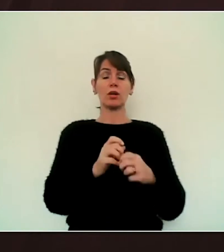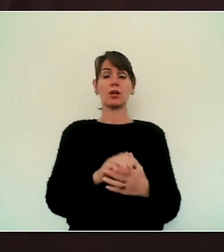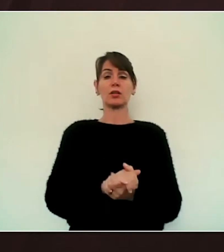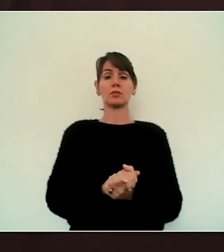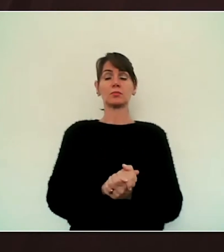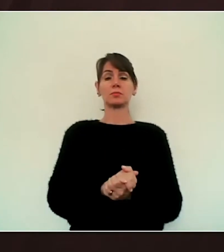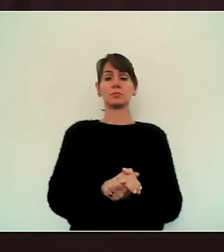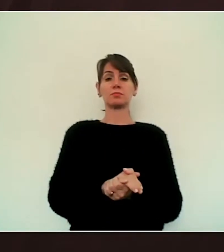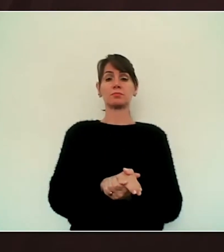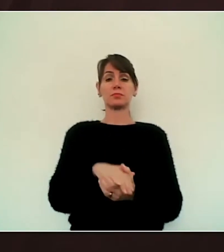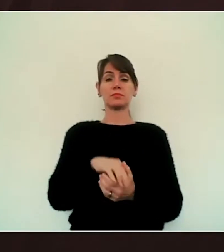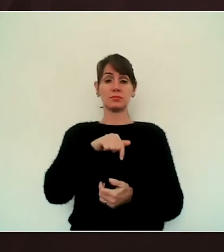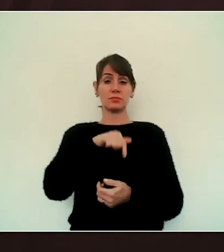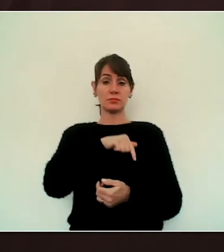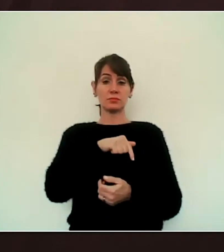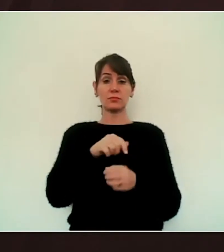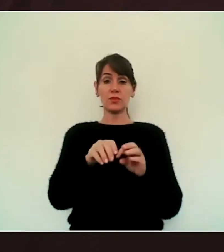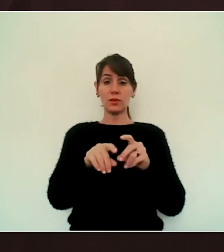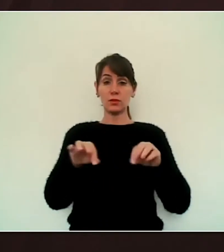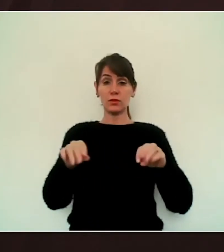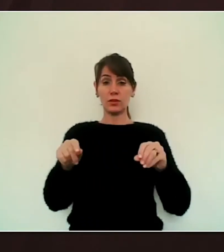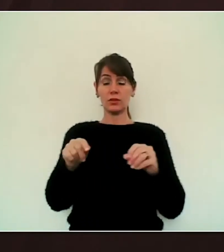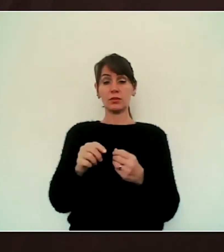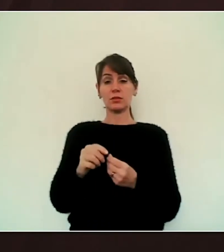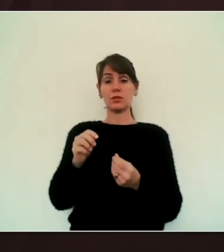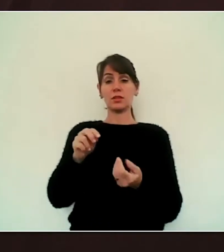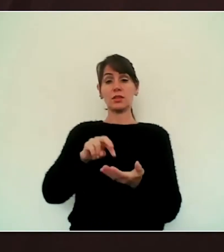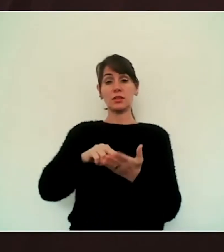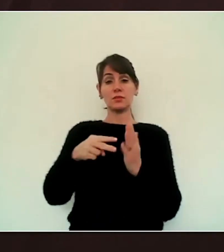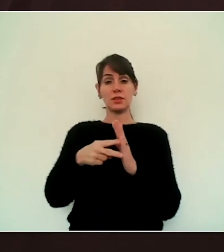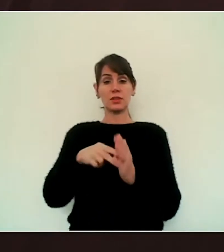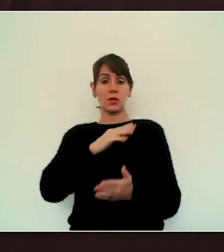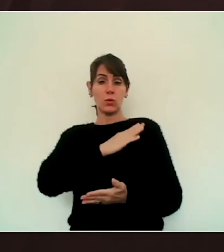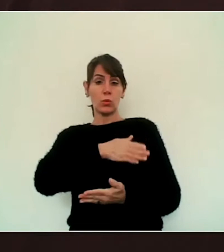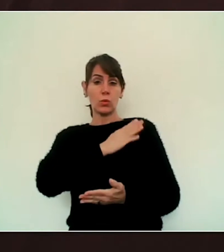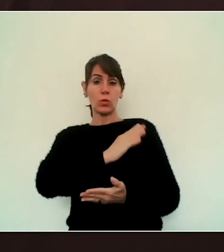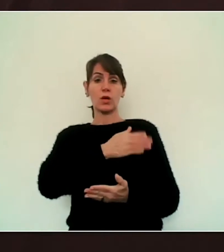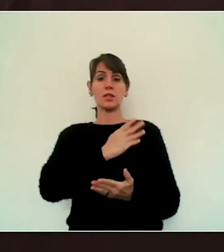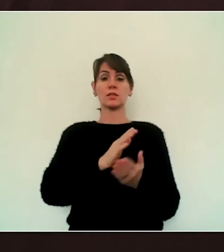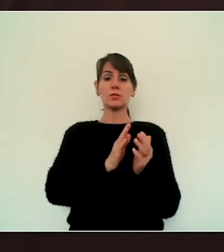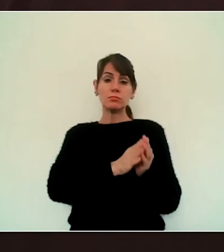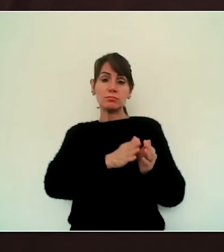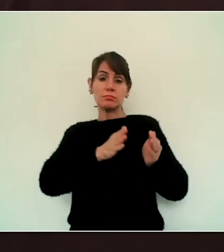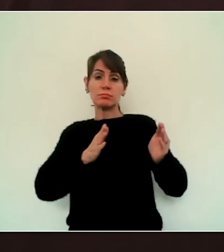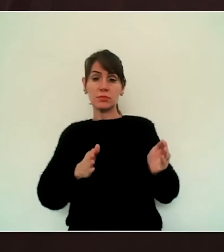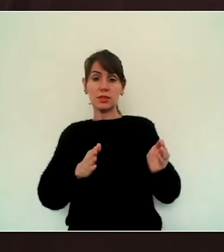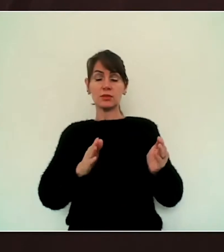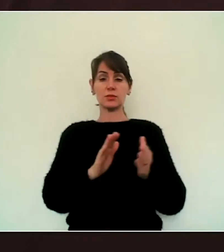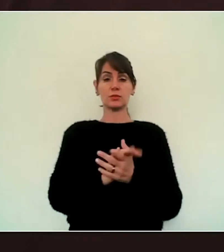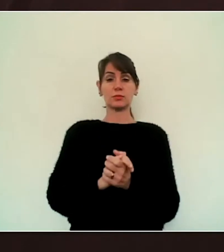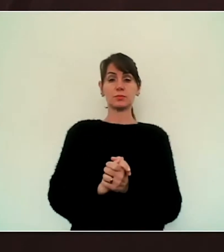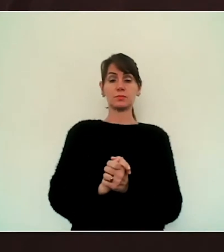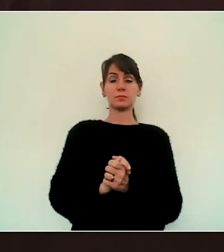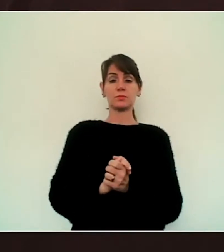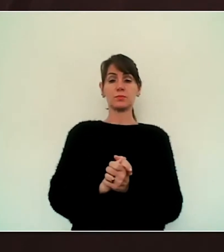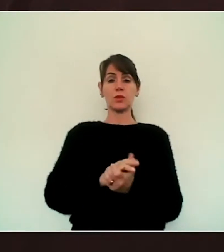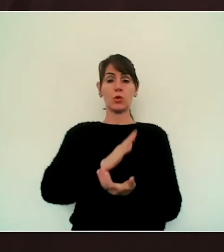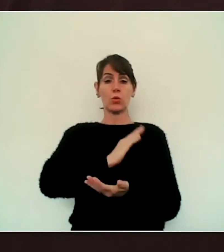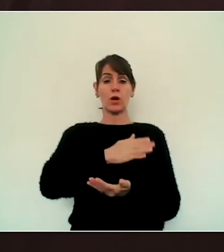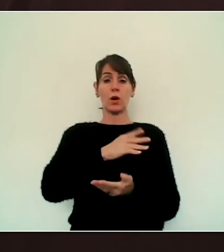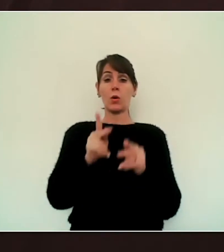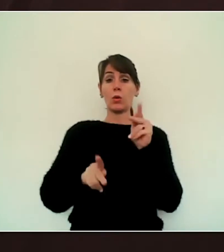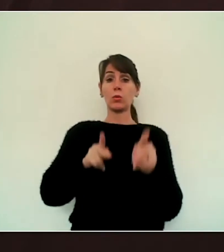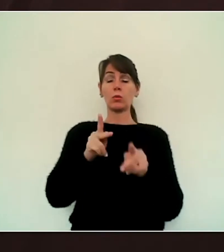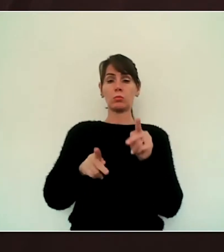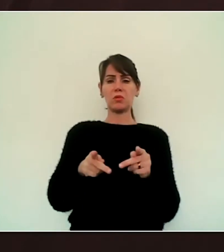o coração. Tudo depende do coração. O coração deste povo está endurecido, de mau